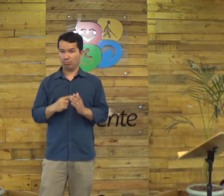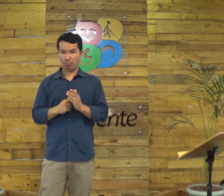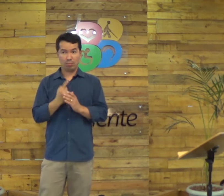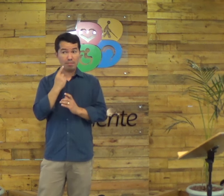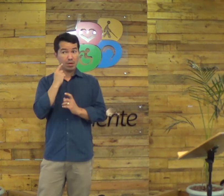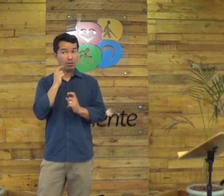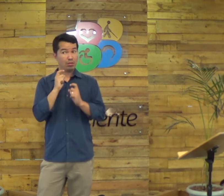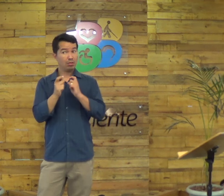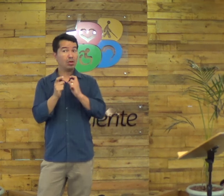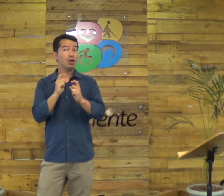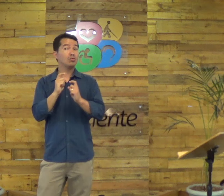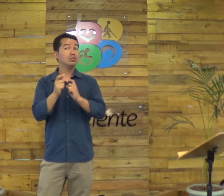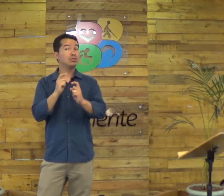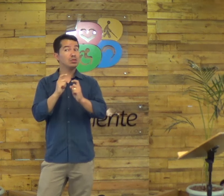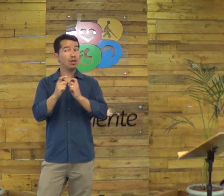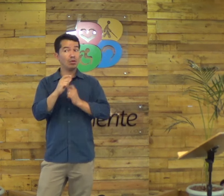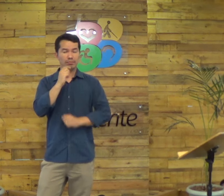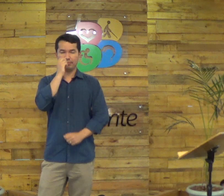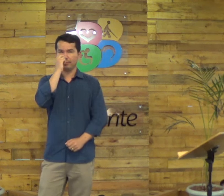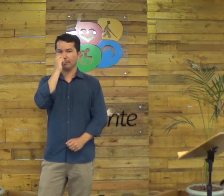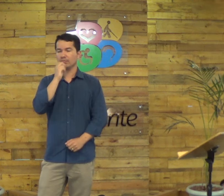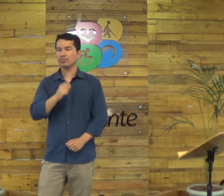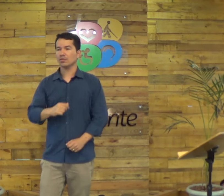fui até a sala do pastor Paulo, né, primeira reunião com ele,